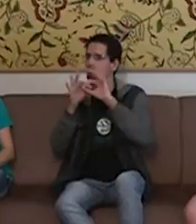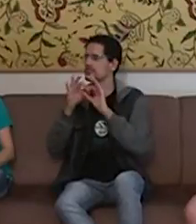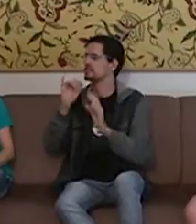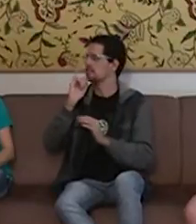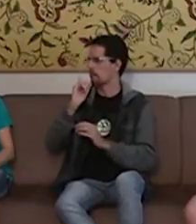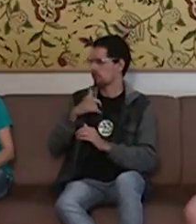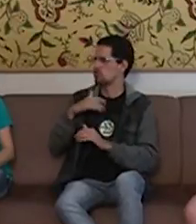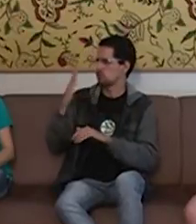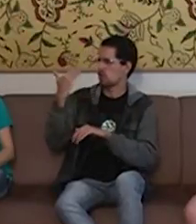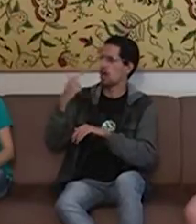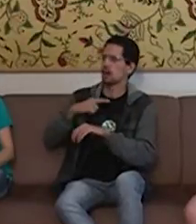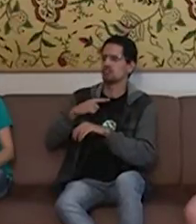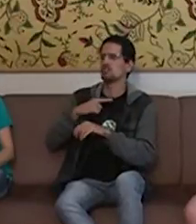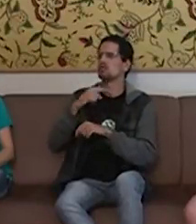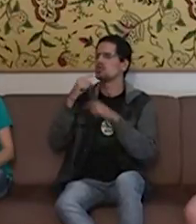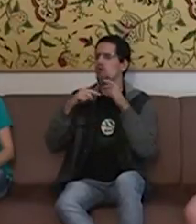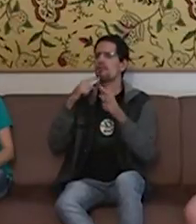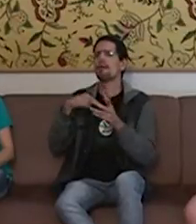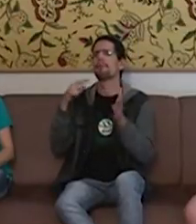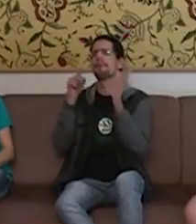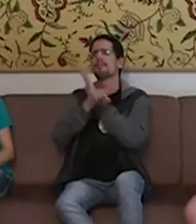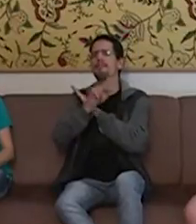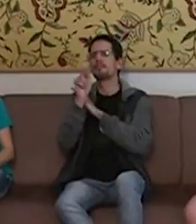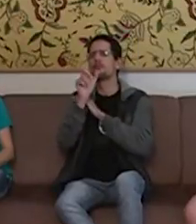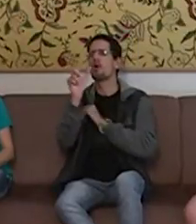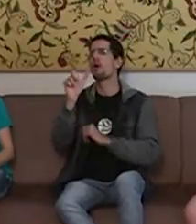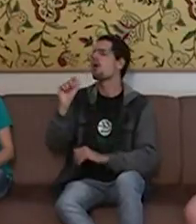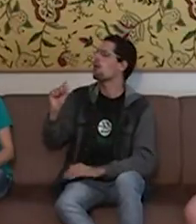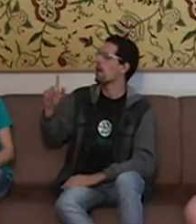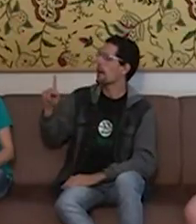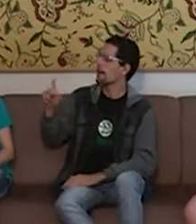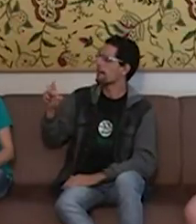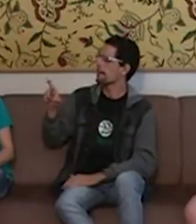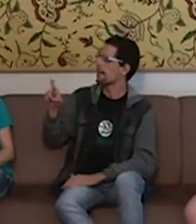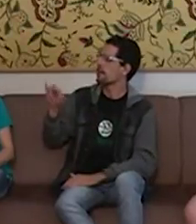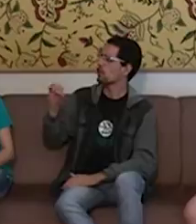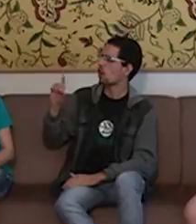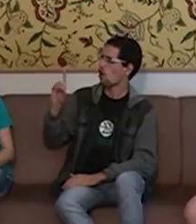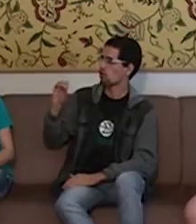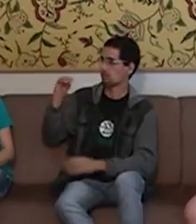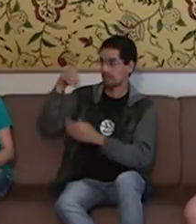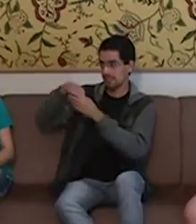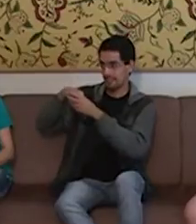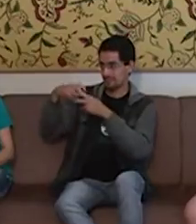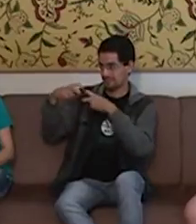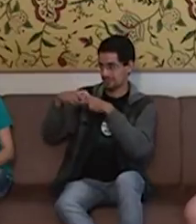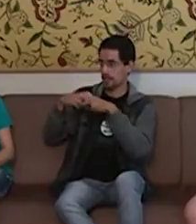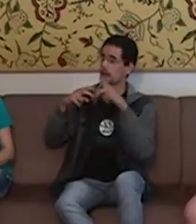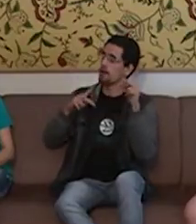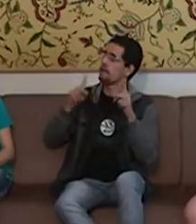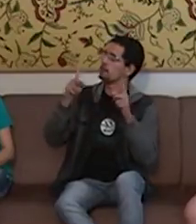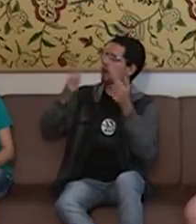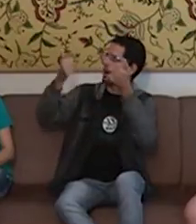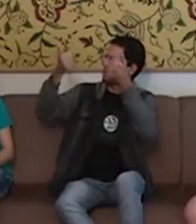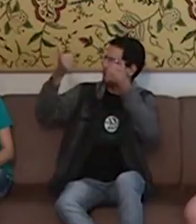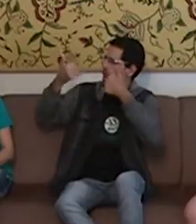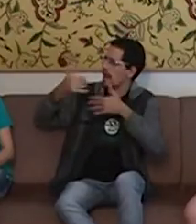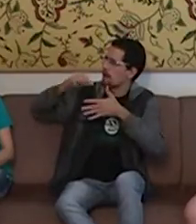Eu já tive algumas dúvidas e perguntei para o professor o que era período na física, e ele me explicou especificamente qual seria o uso nesse